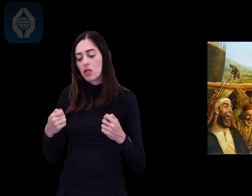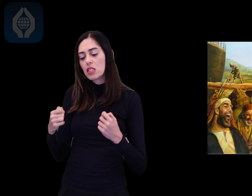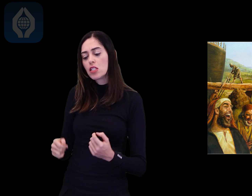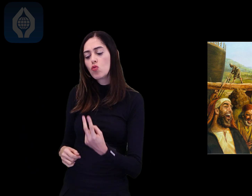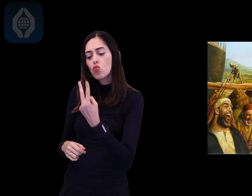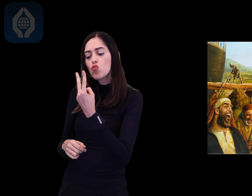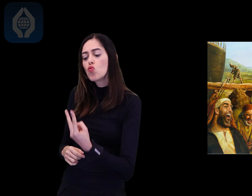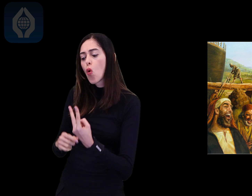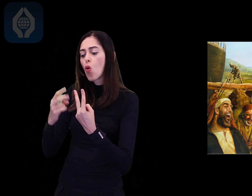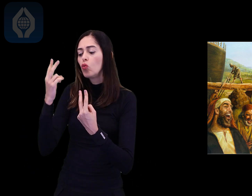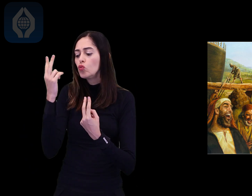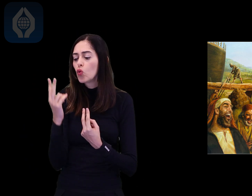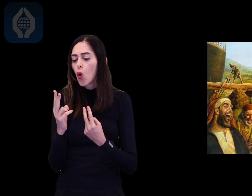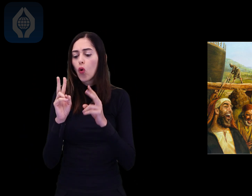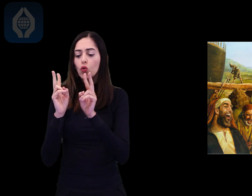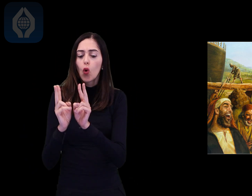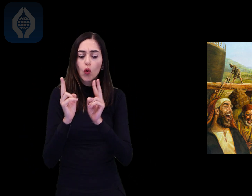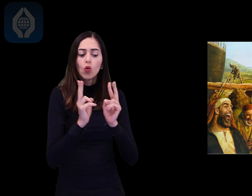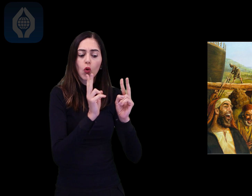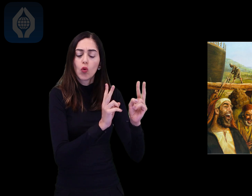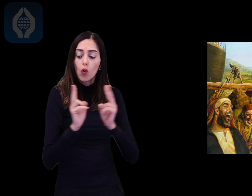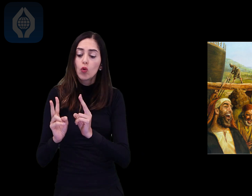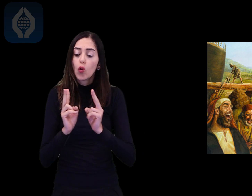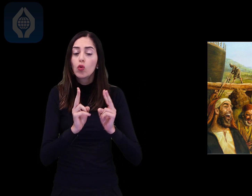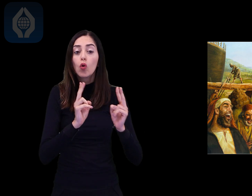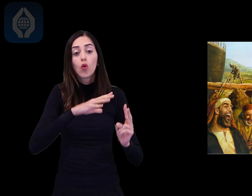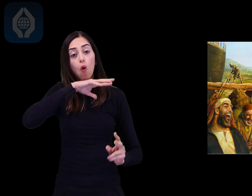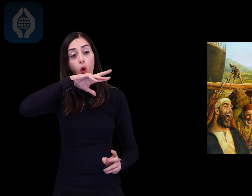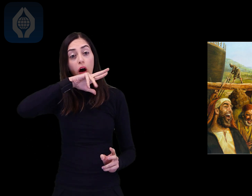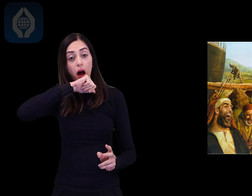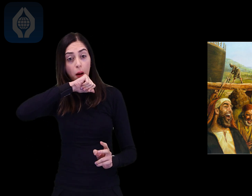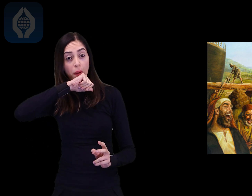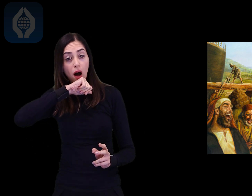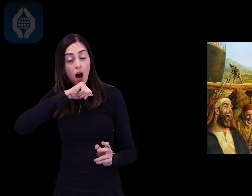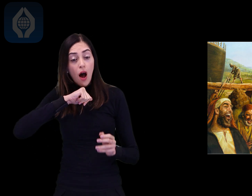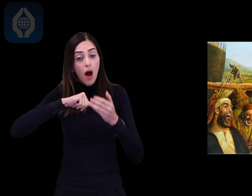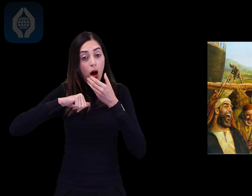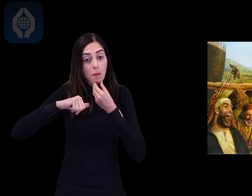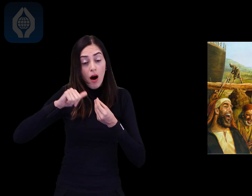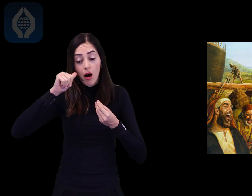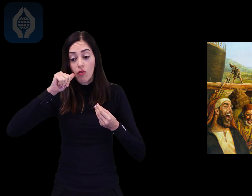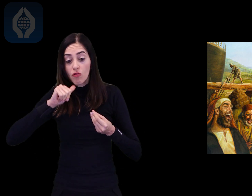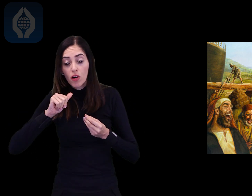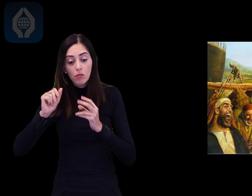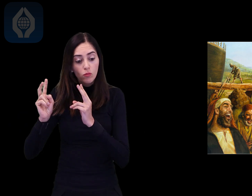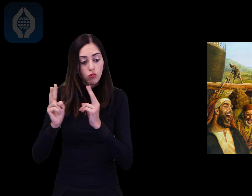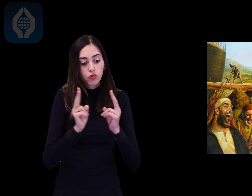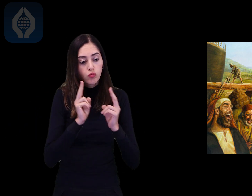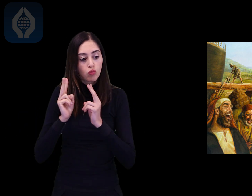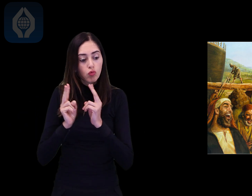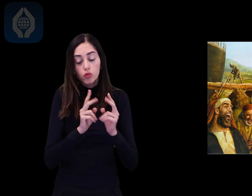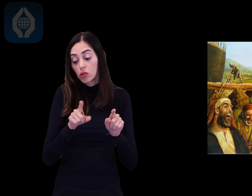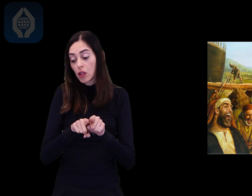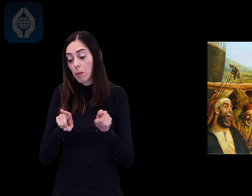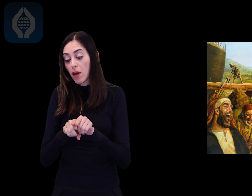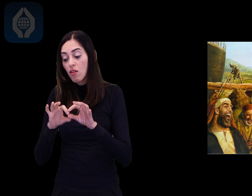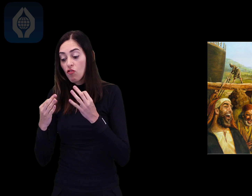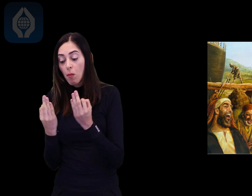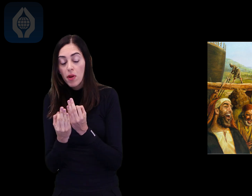arca. Gênesis 7, de 1 a 5. Noé avisou as pessoas do julgamento vindouro de Deus. As pessoas do tempo de